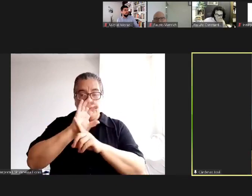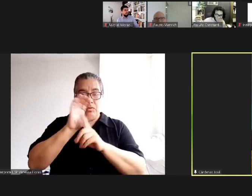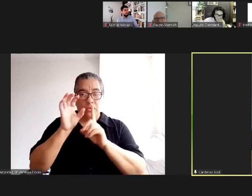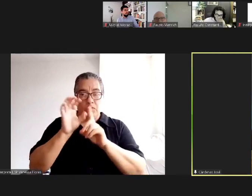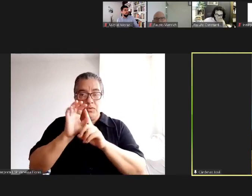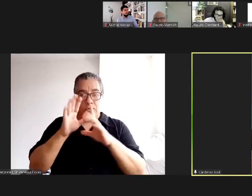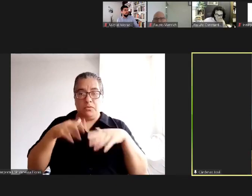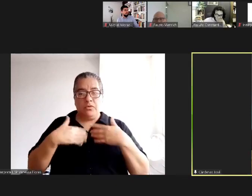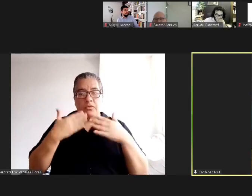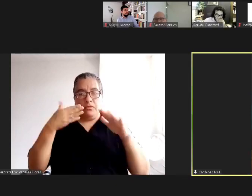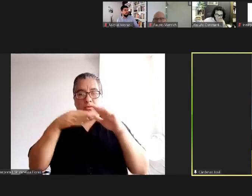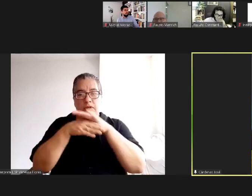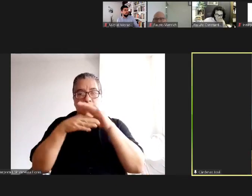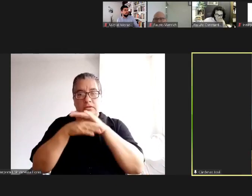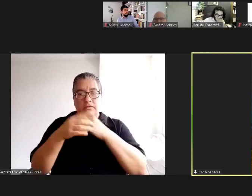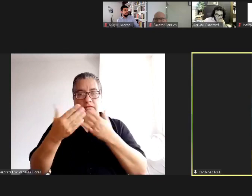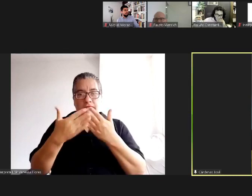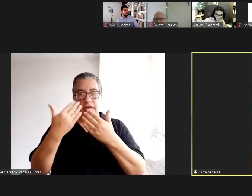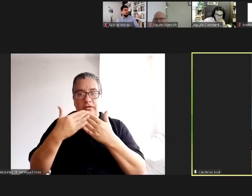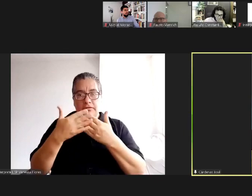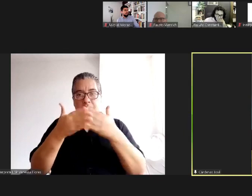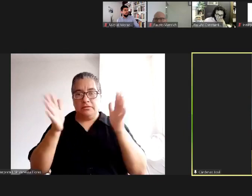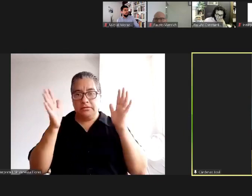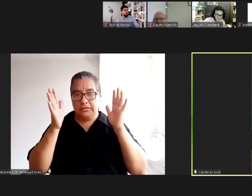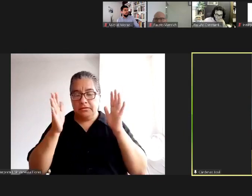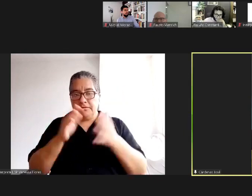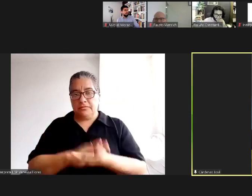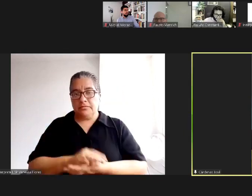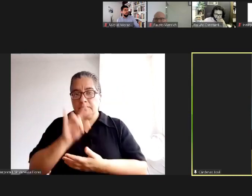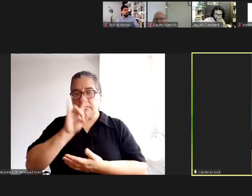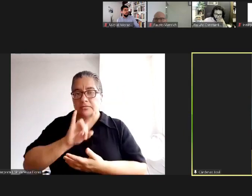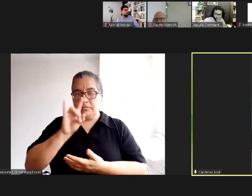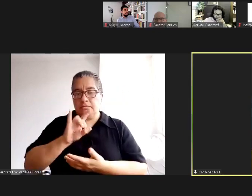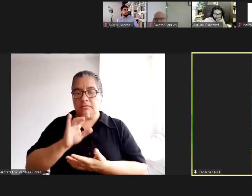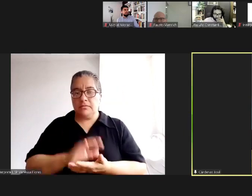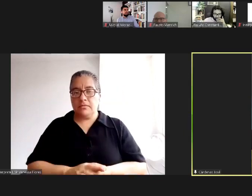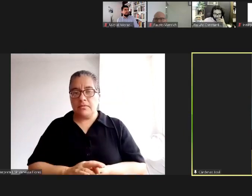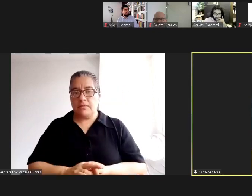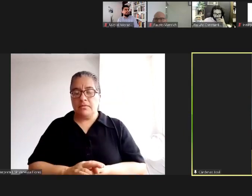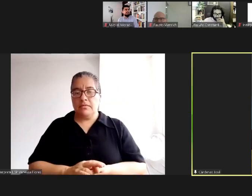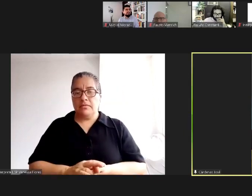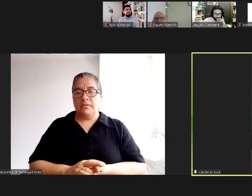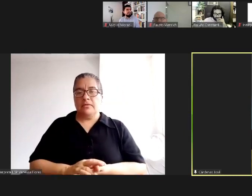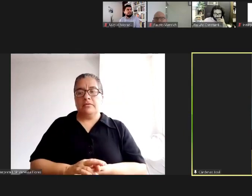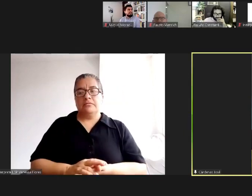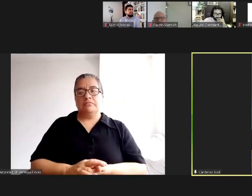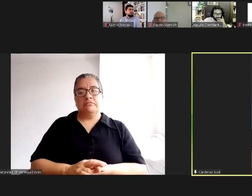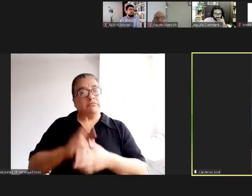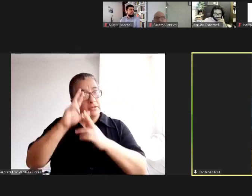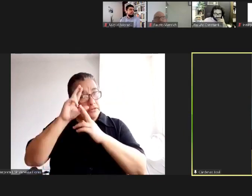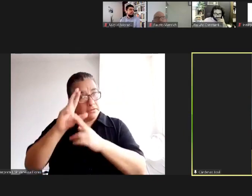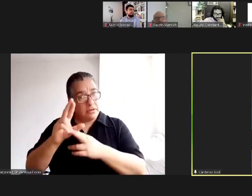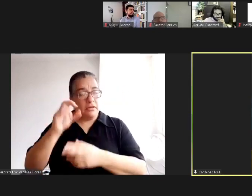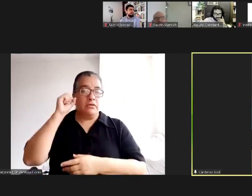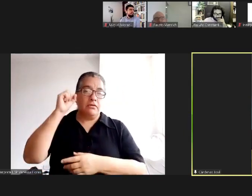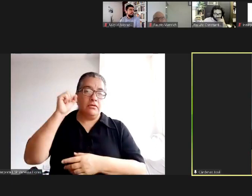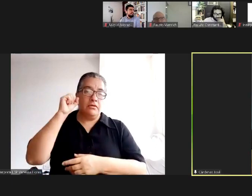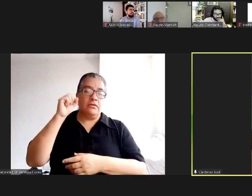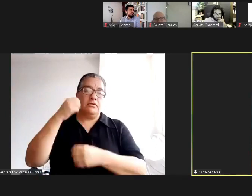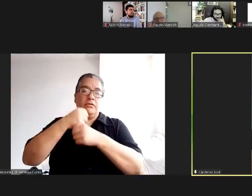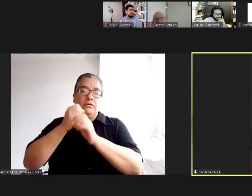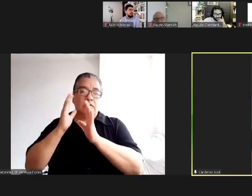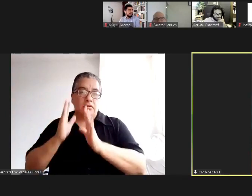accesibles, incluyendo la cuestión de los derechos de autor, el uso de la tecnología, los